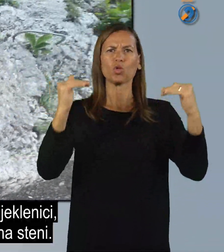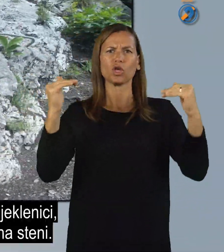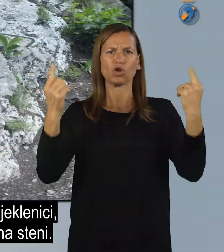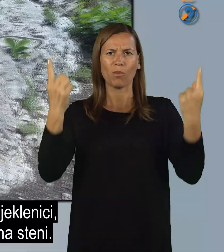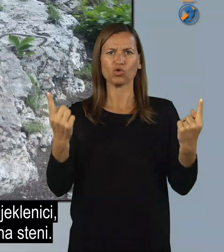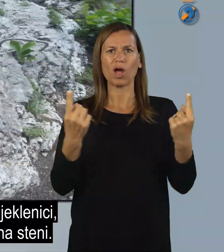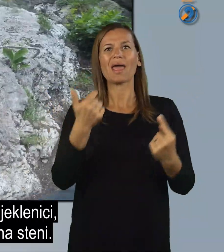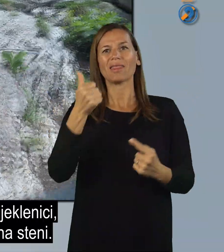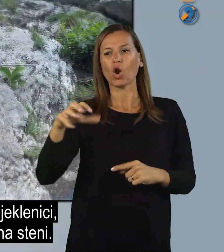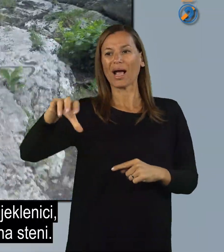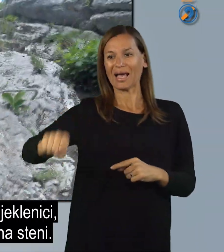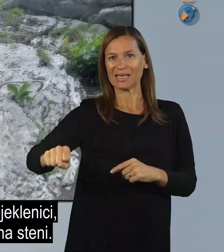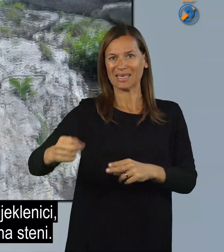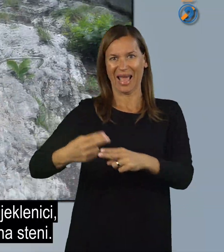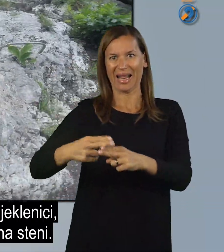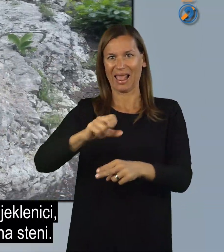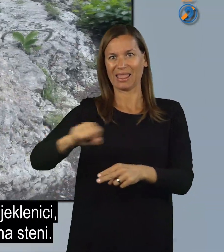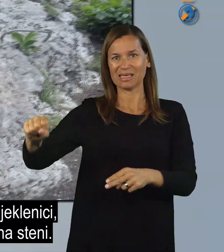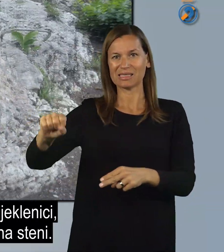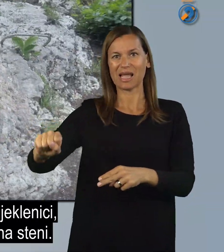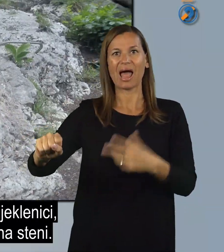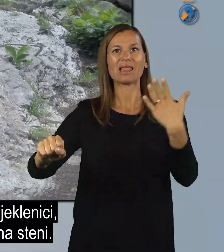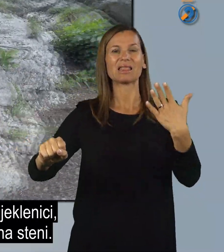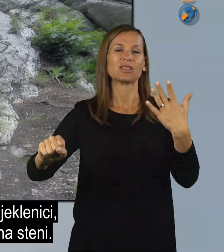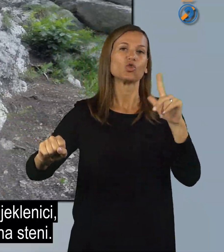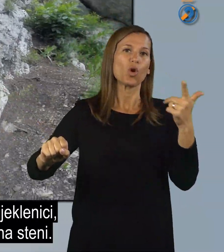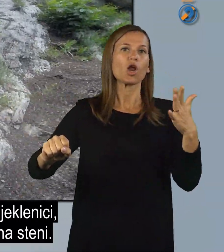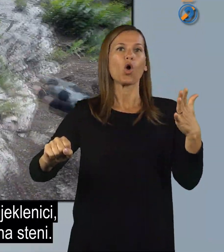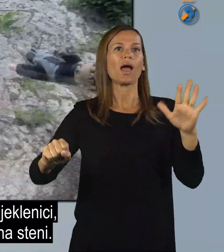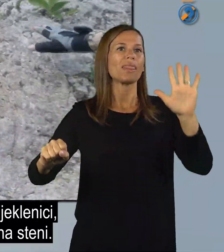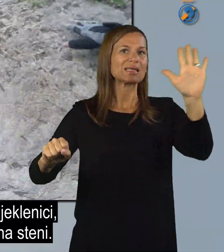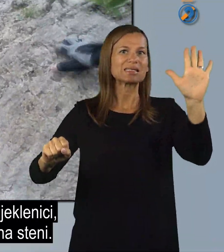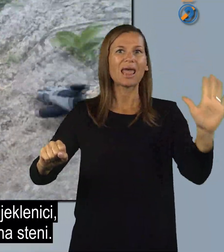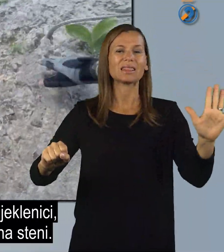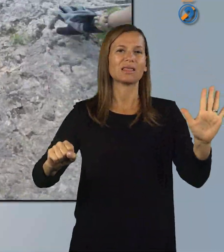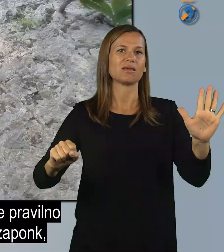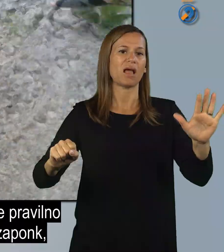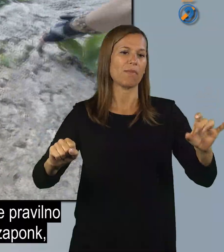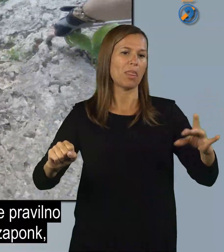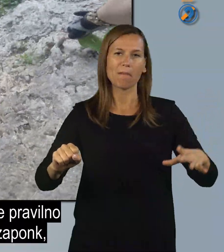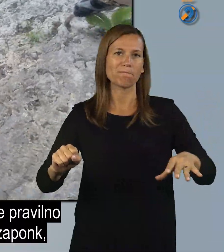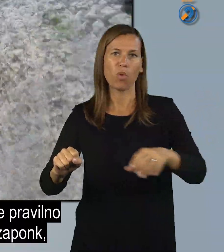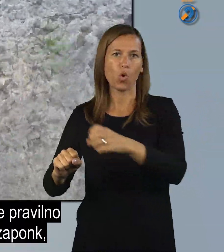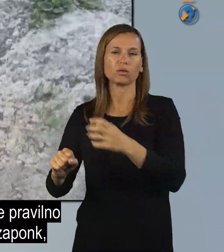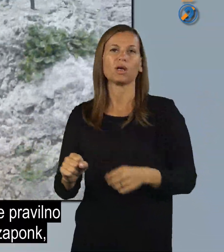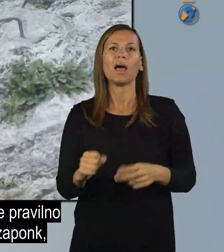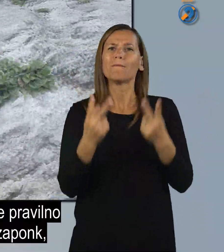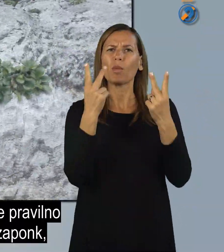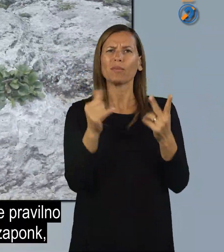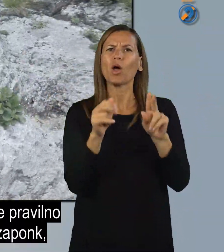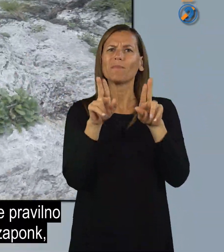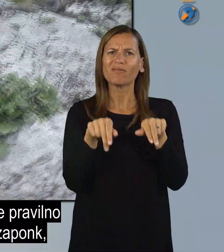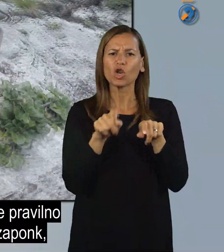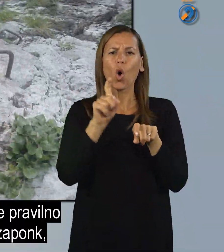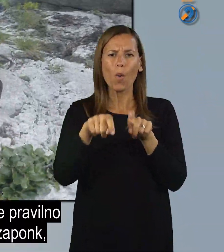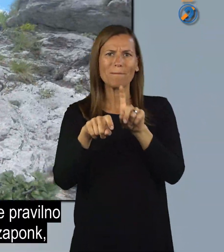Ena roka na jeklenici, dve roke na potki oziroma na steni. Seveda je pomembno pravilno